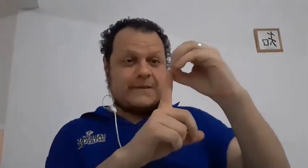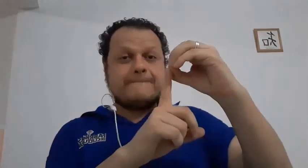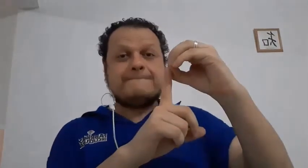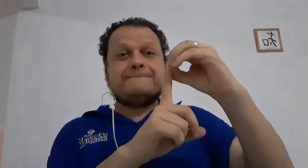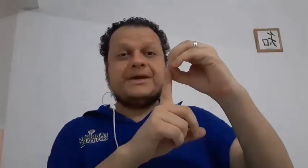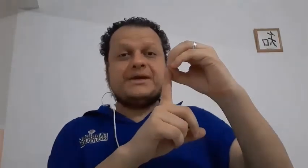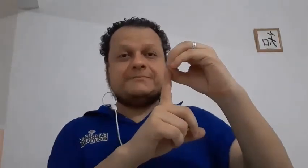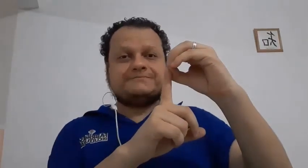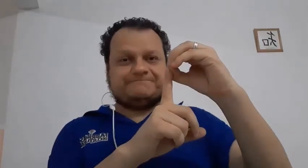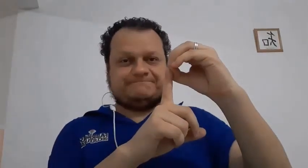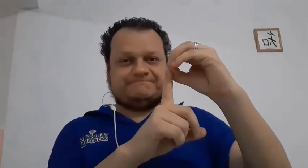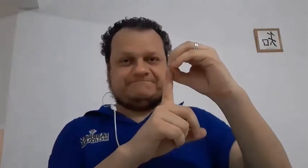P.